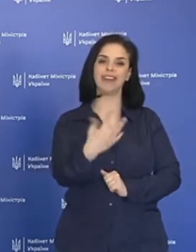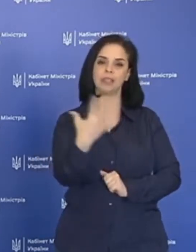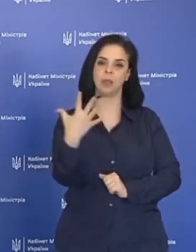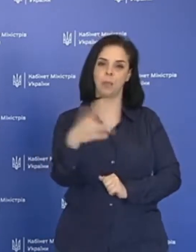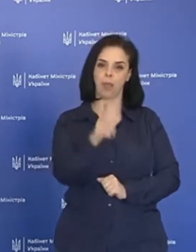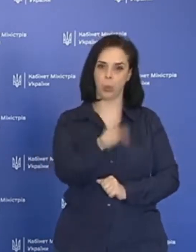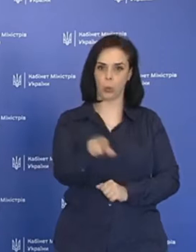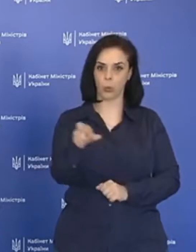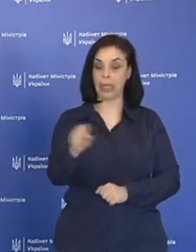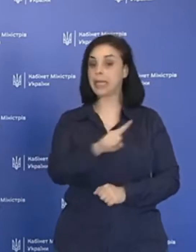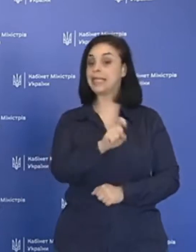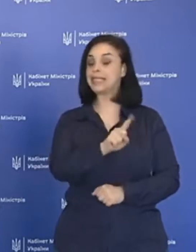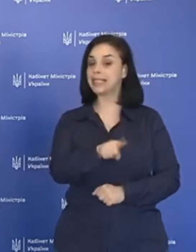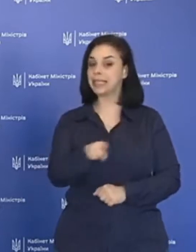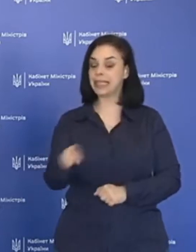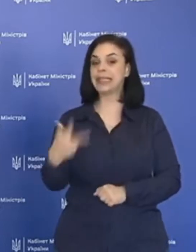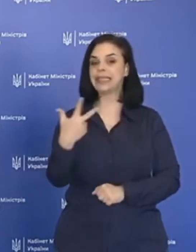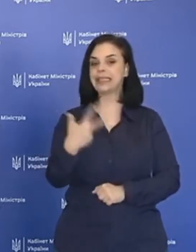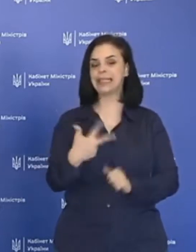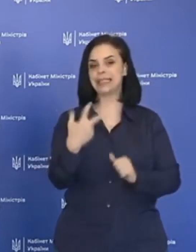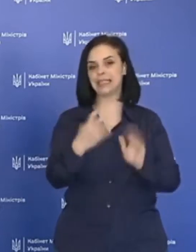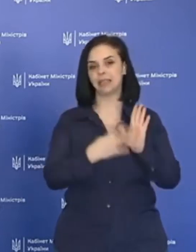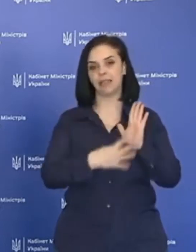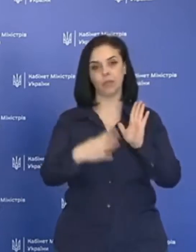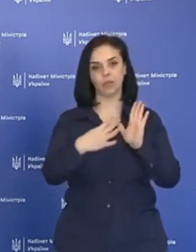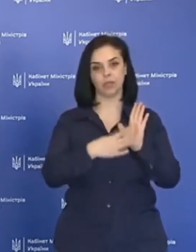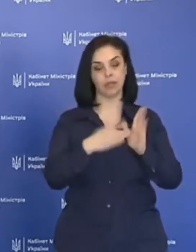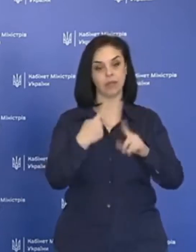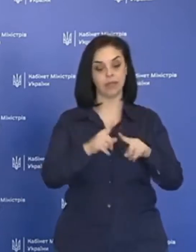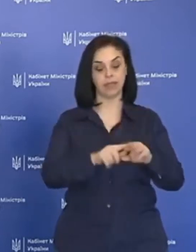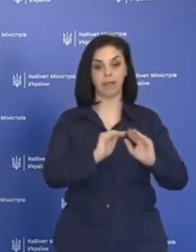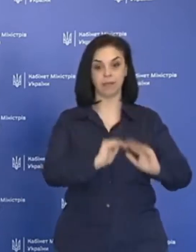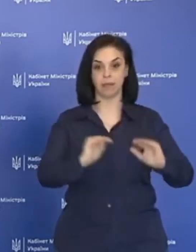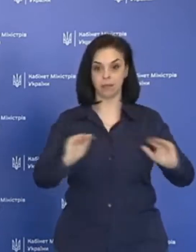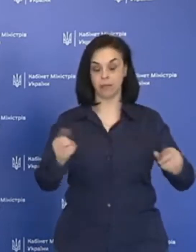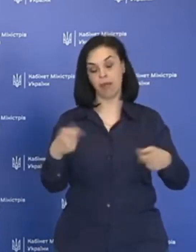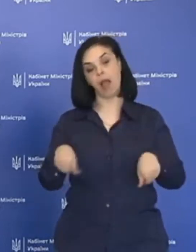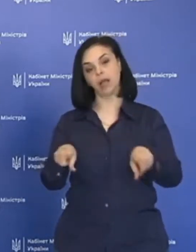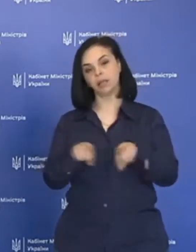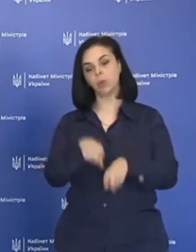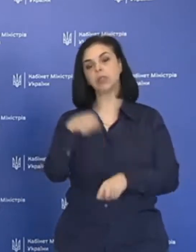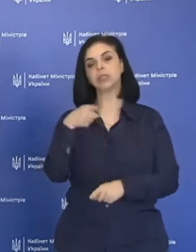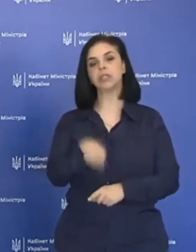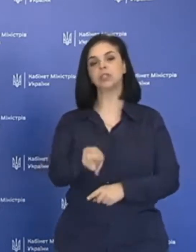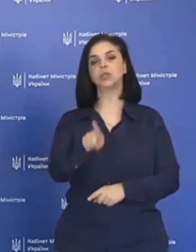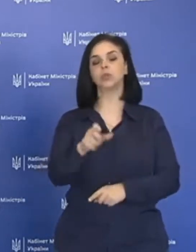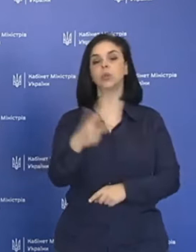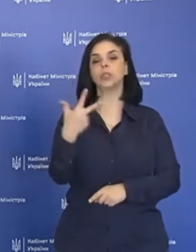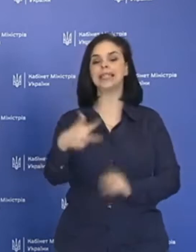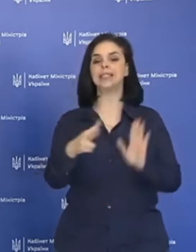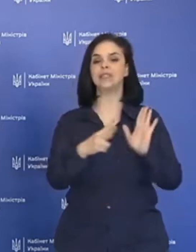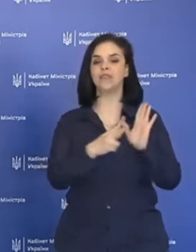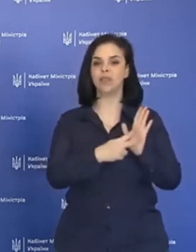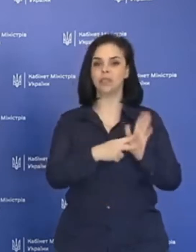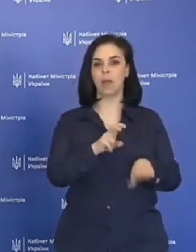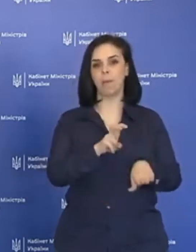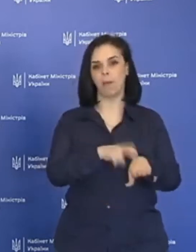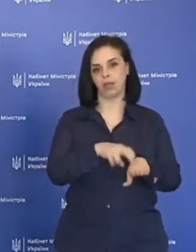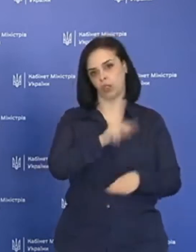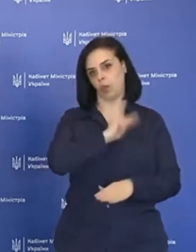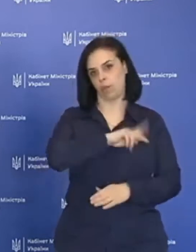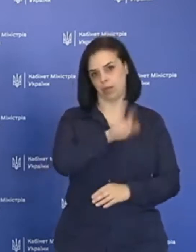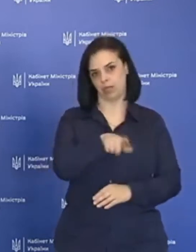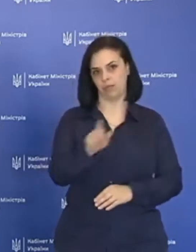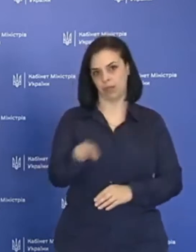6125 людей. З них 399 дітей, а також 1138 медичних